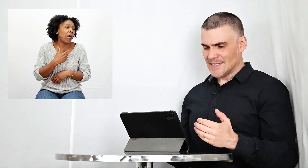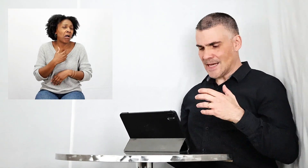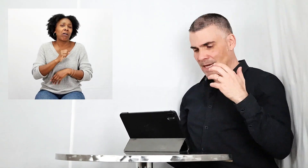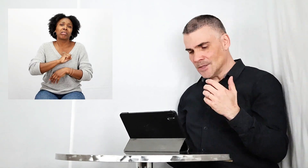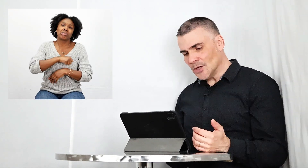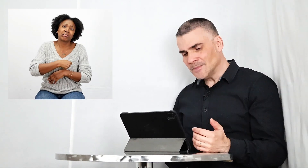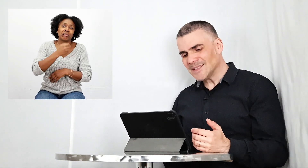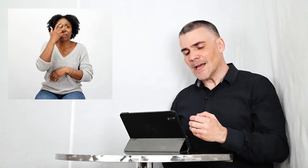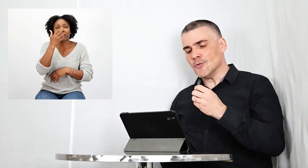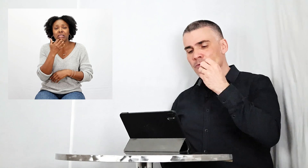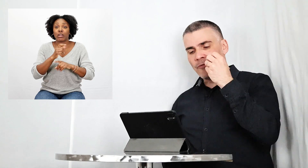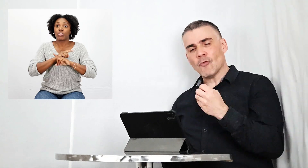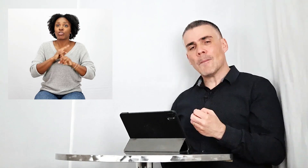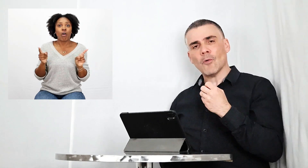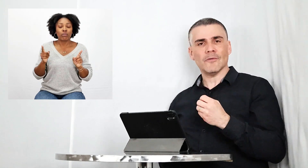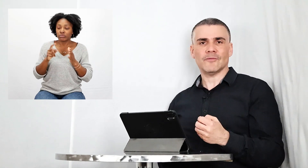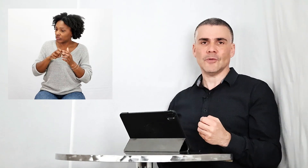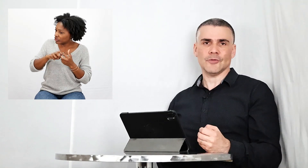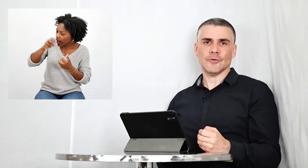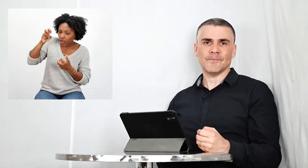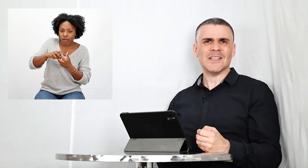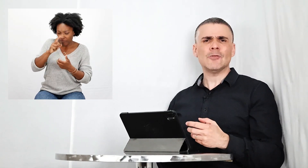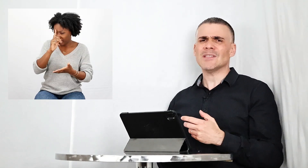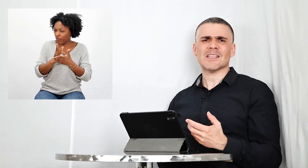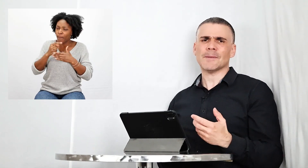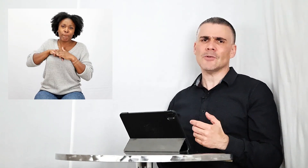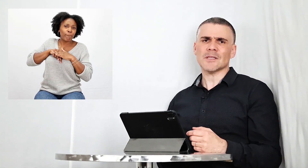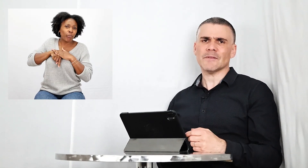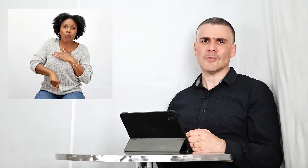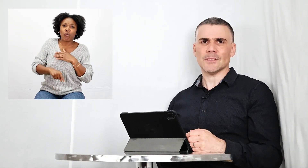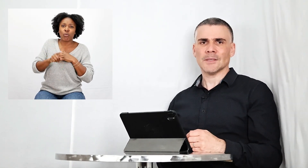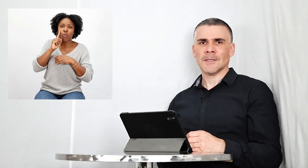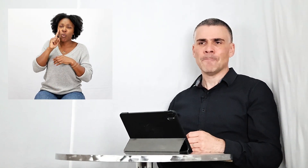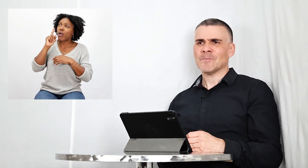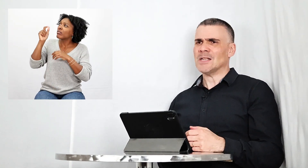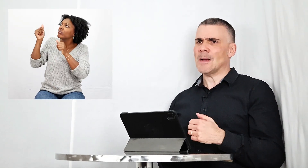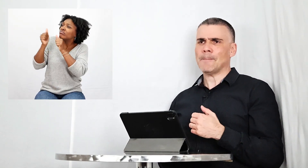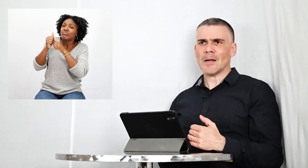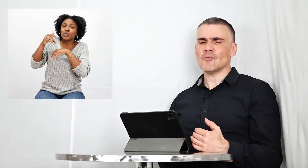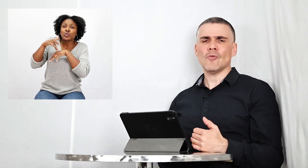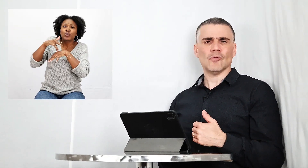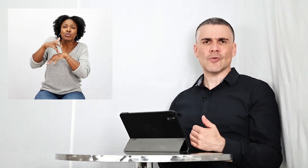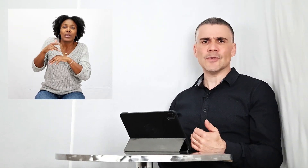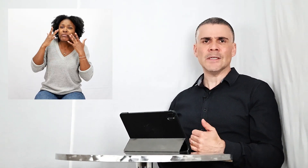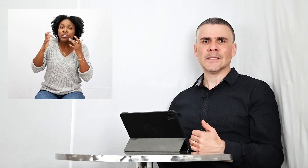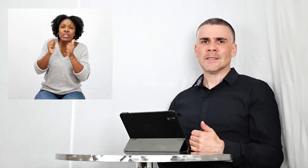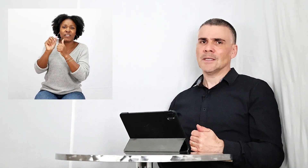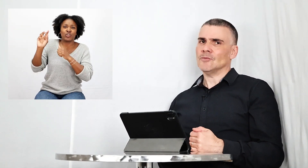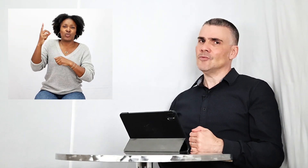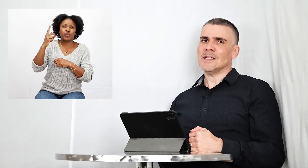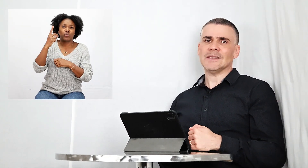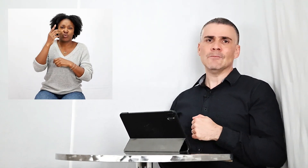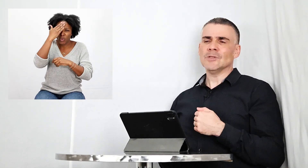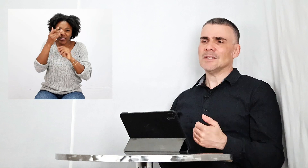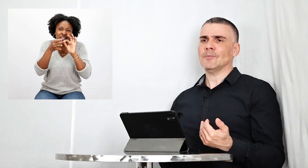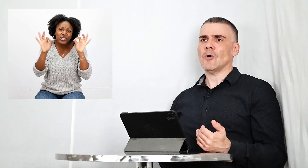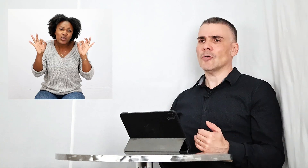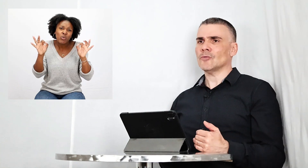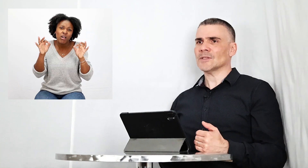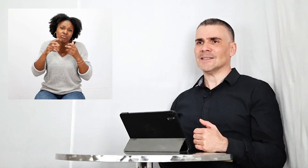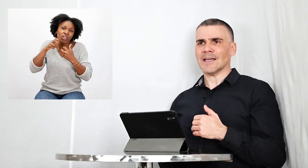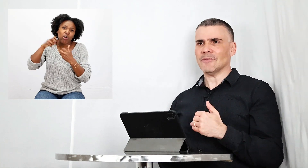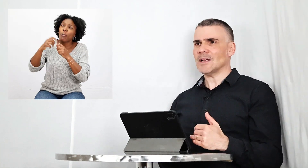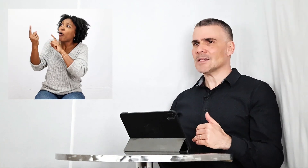non. C'est un homme qui a une foi profonde en Dieu. Il a eu des expériences avec lui. Il a un parcours, on le connaît, où il a des